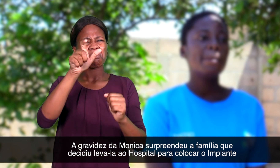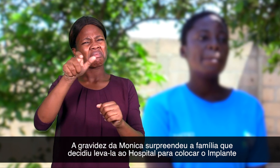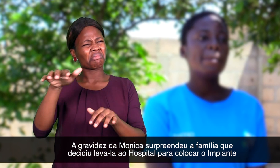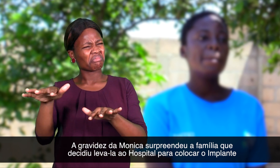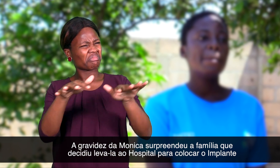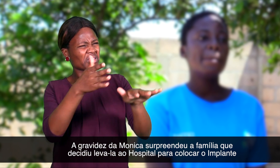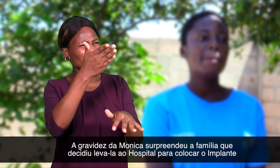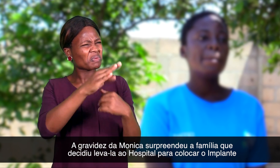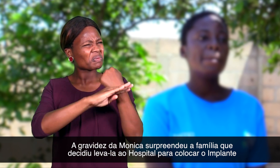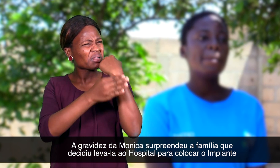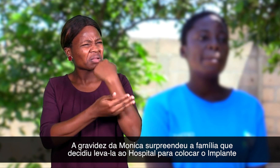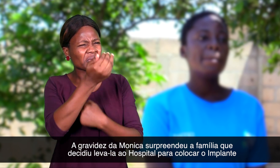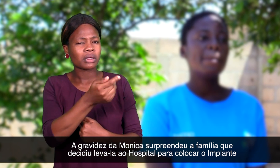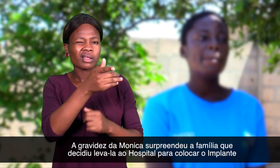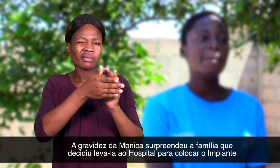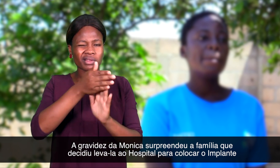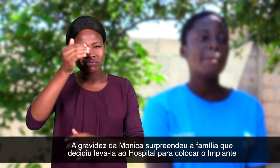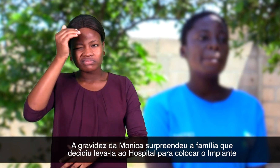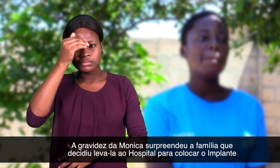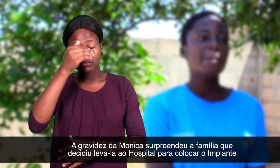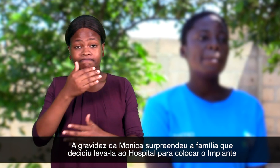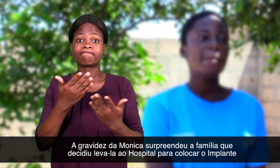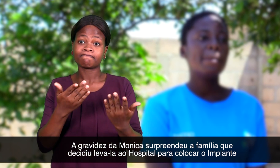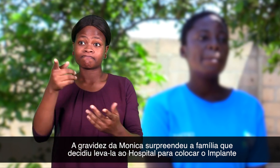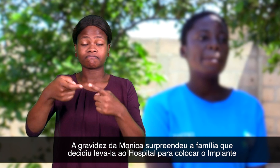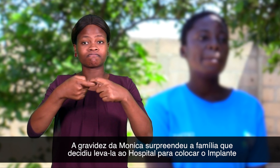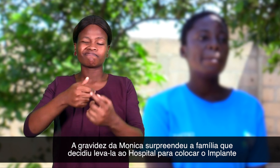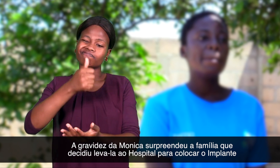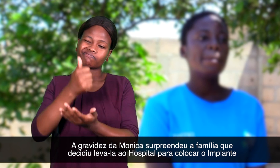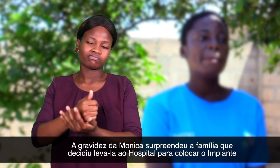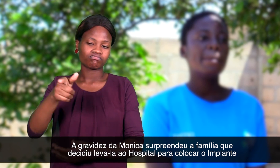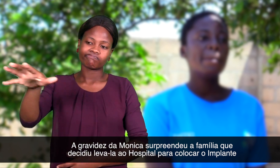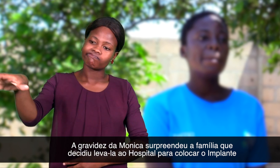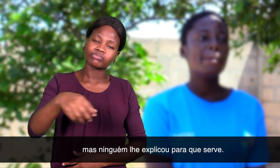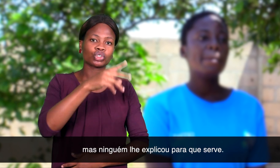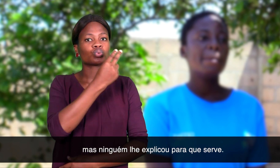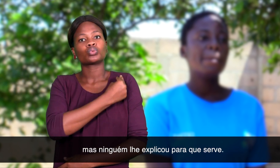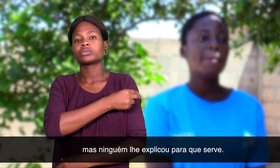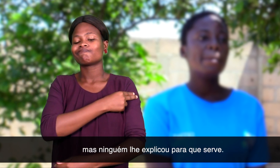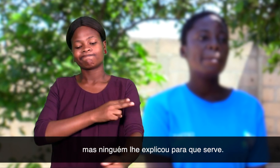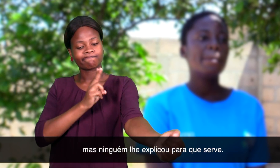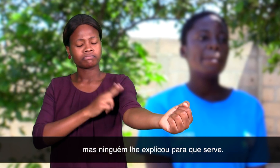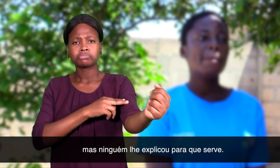A gravidez da Mônica surpreendeu a família que decidiu levá-la ao hospital para colocar o implante,